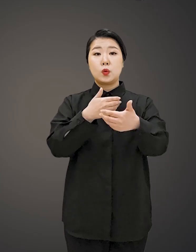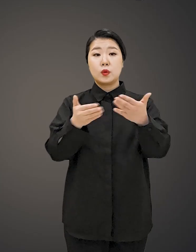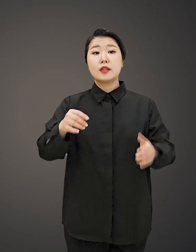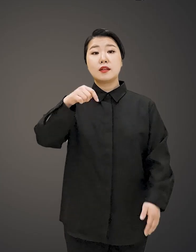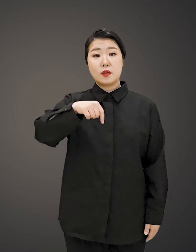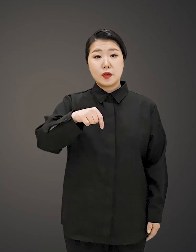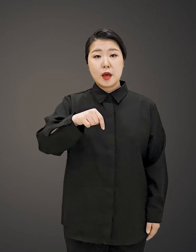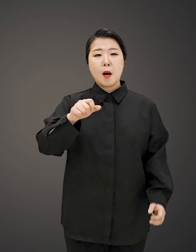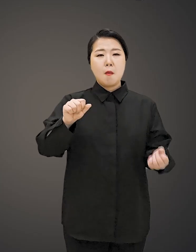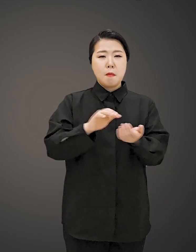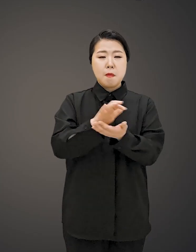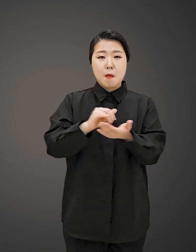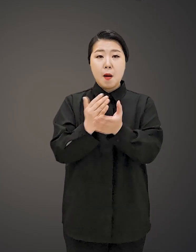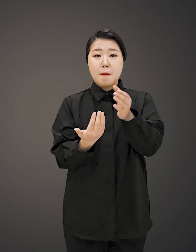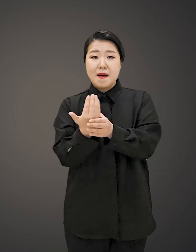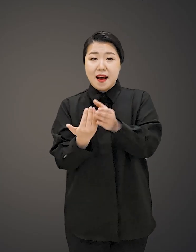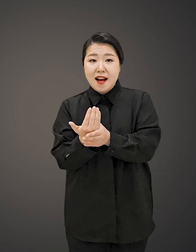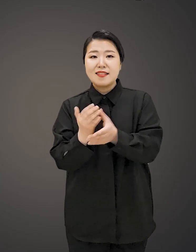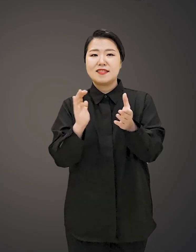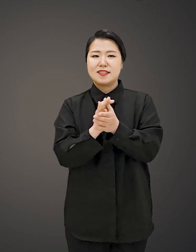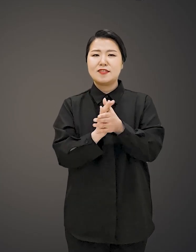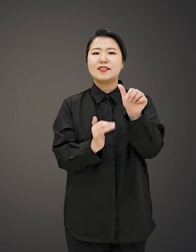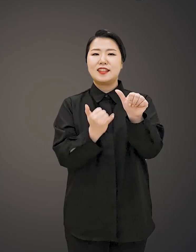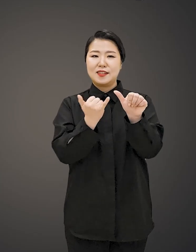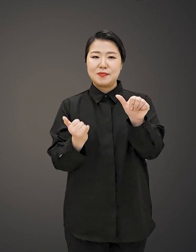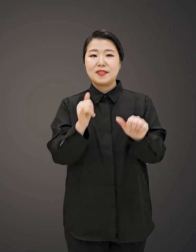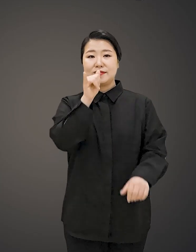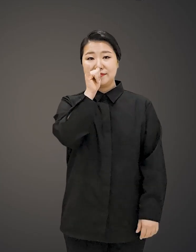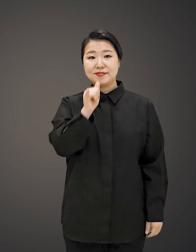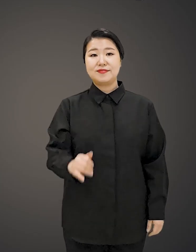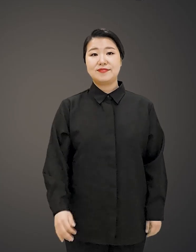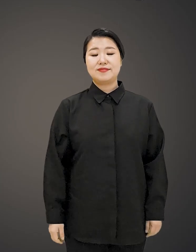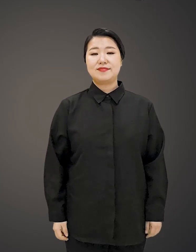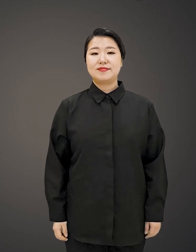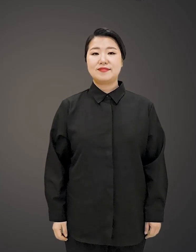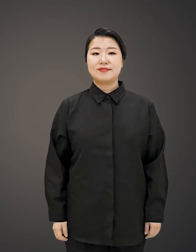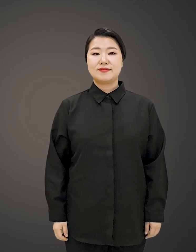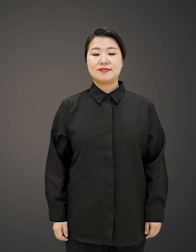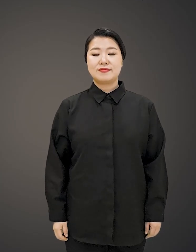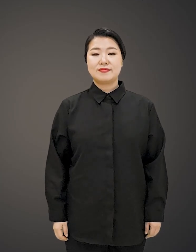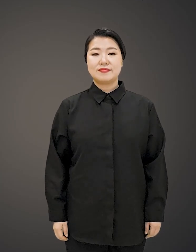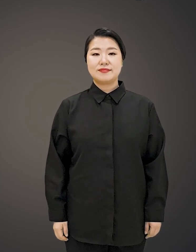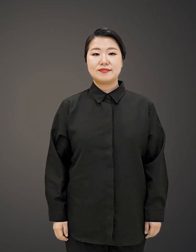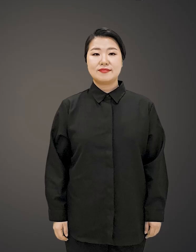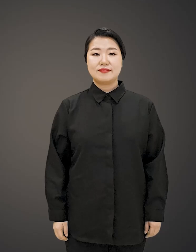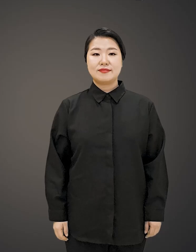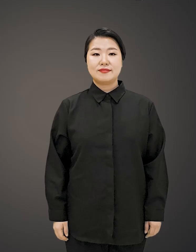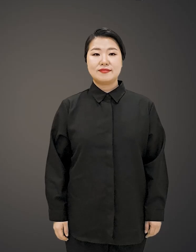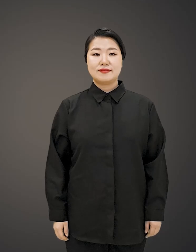우리 교실엔 우당탕탕 사건을 벌이고 다니는 5 친구들이 있어요.